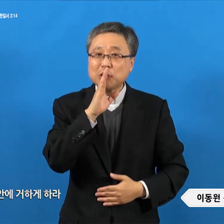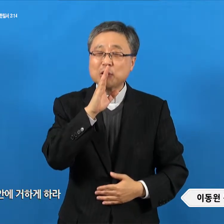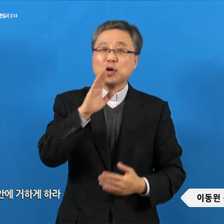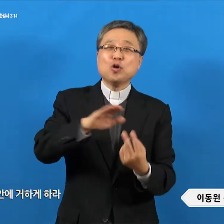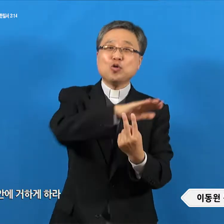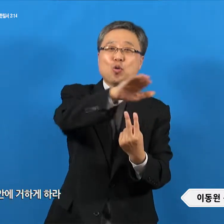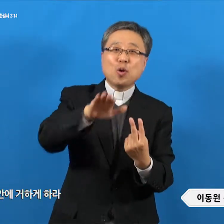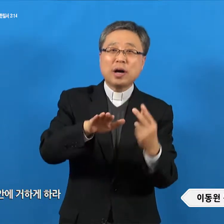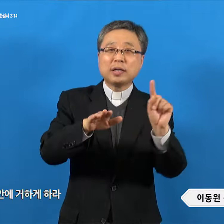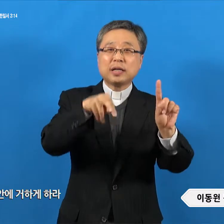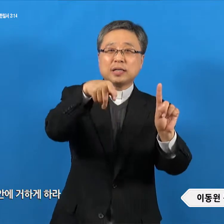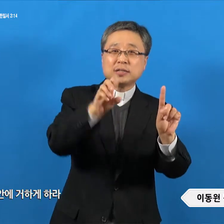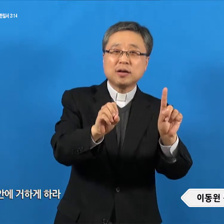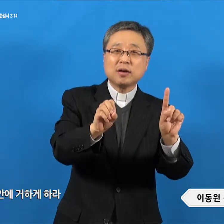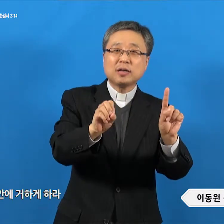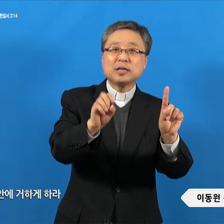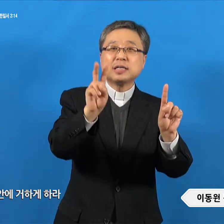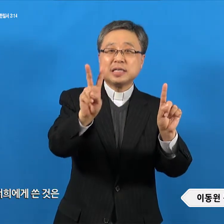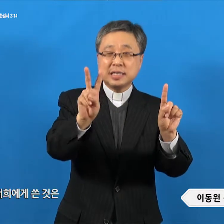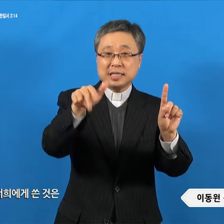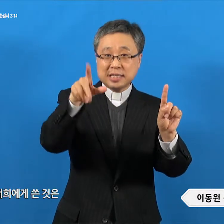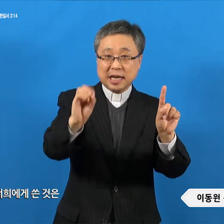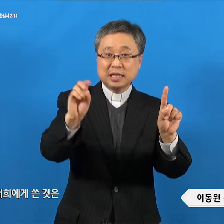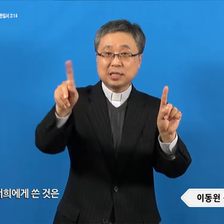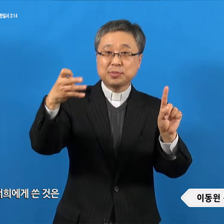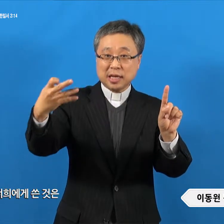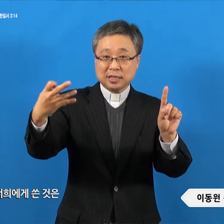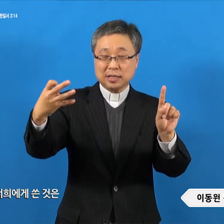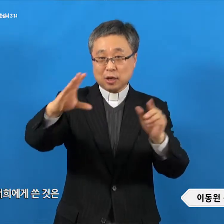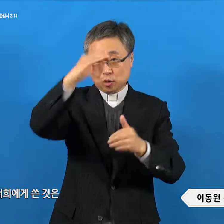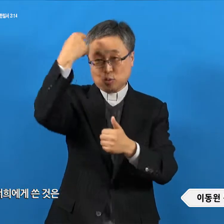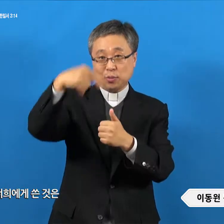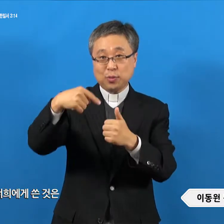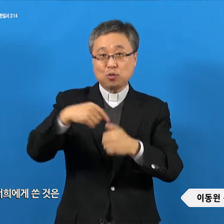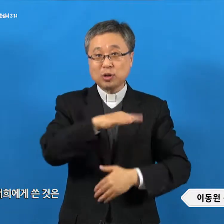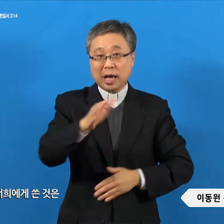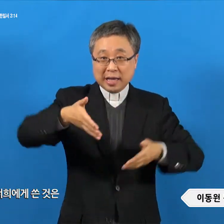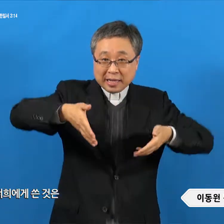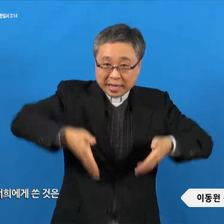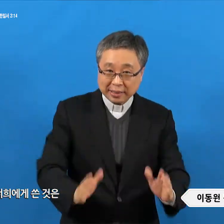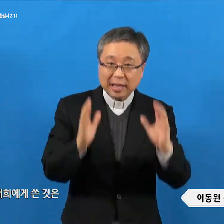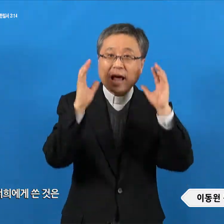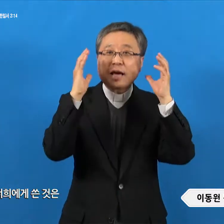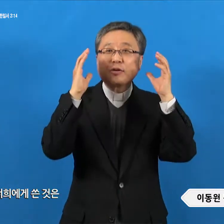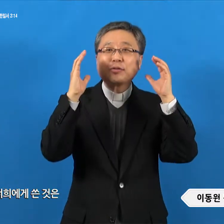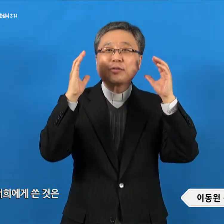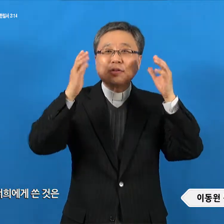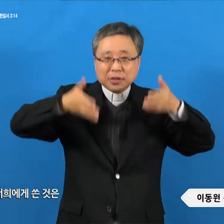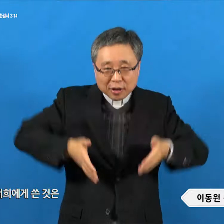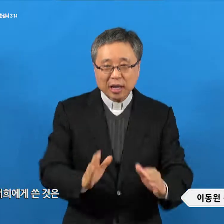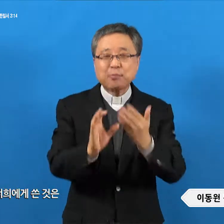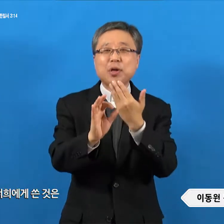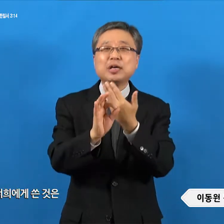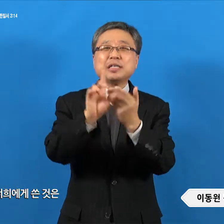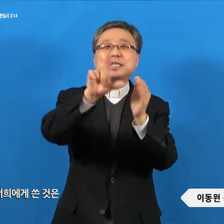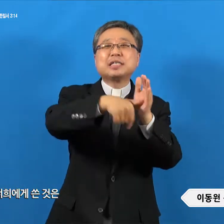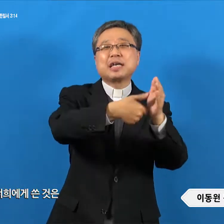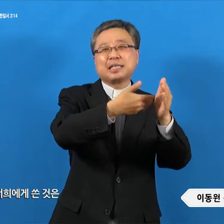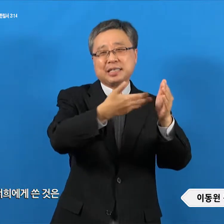2장 14절의 교훈입니다. 자, 우리가 갓난아기로 태어나면 시간이 지나가면 그들이